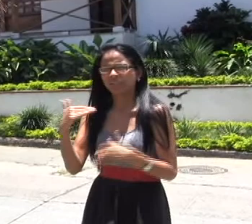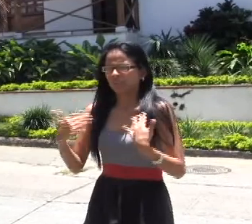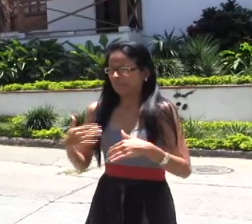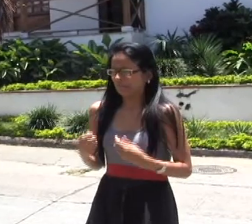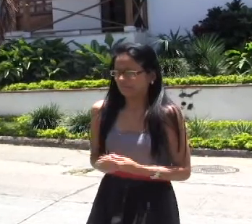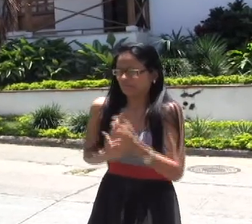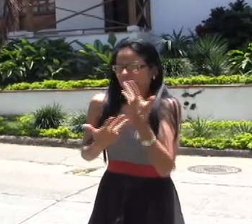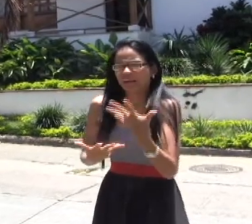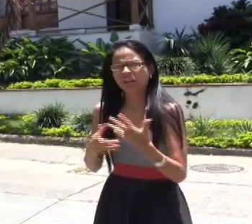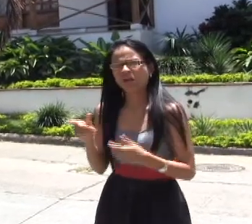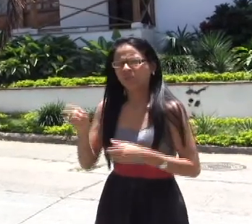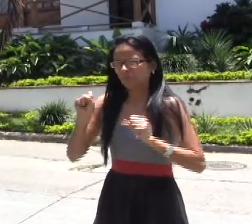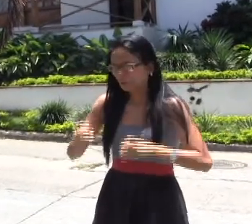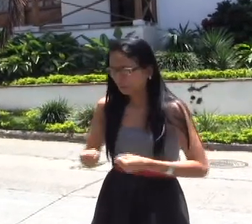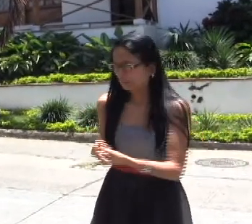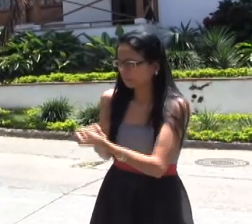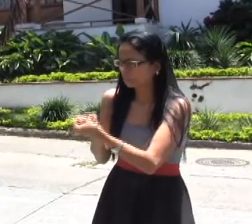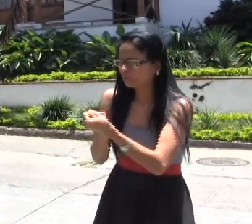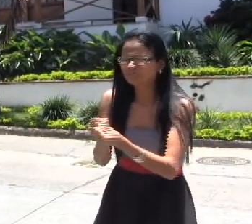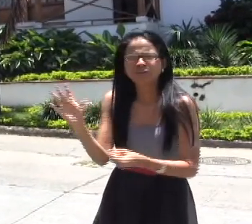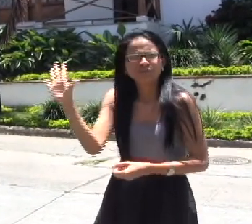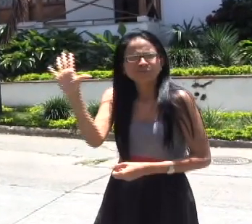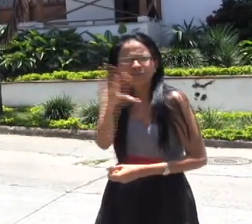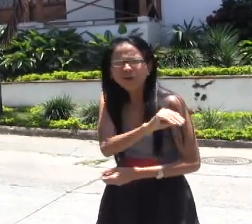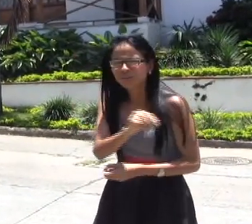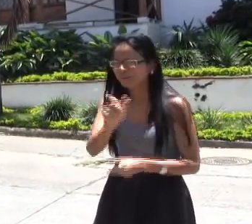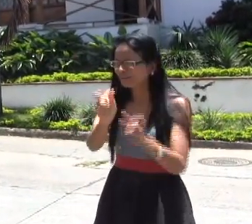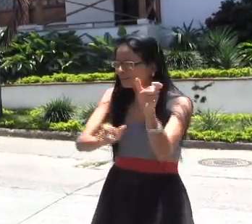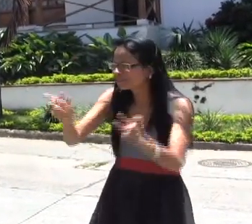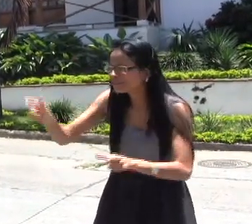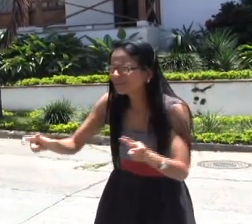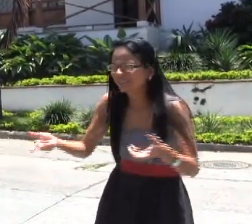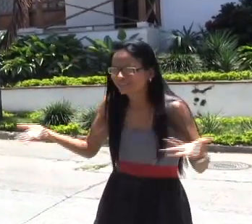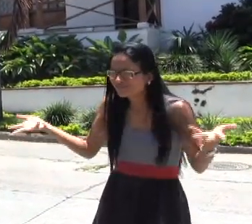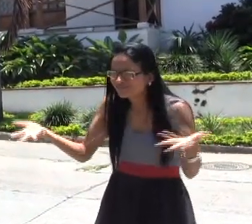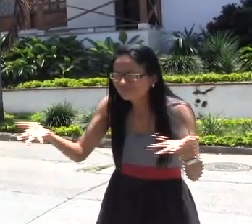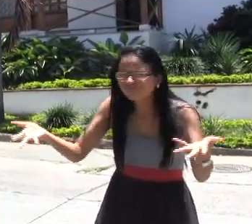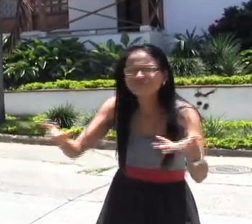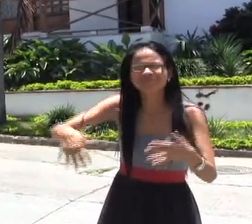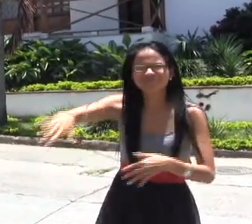Diana, qué interesante la gestión de la primera dama, siempre en pro del departamento.